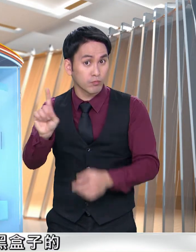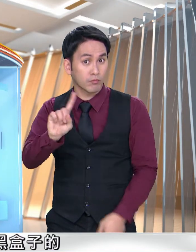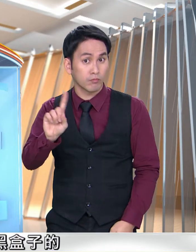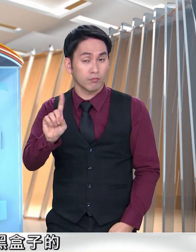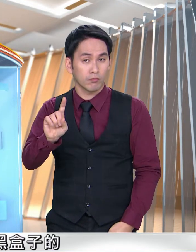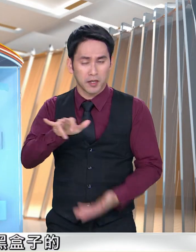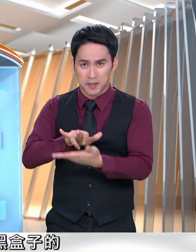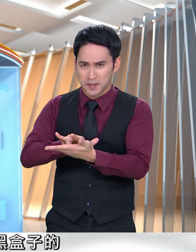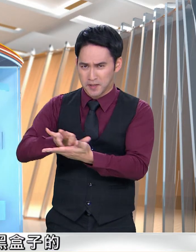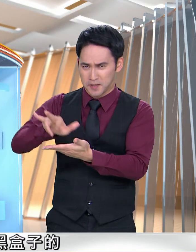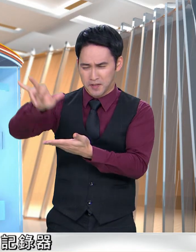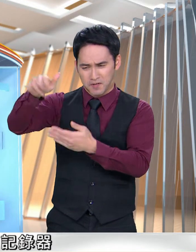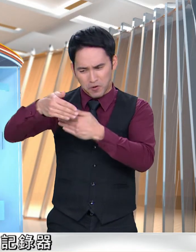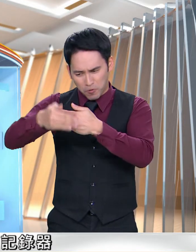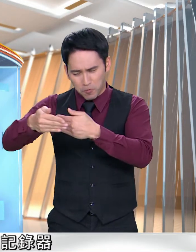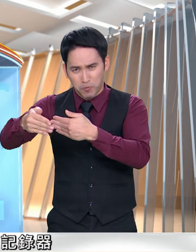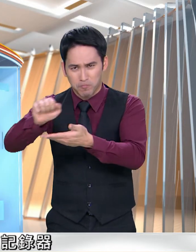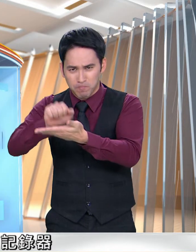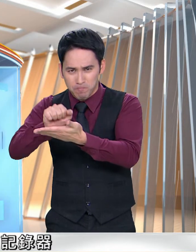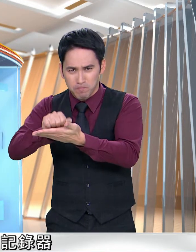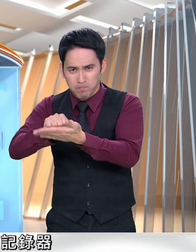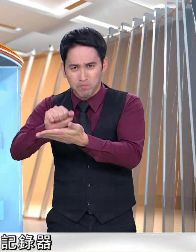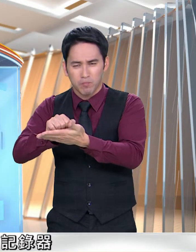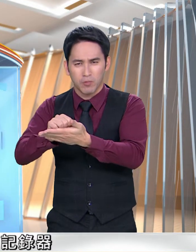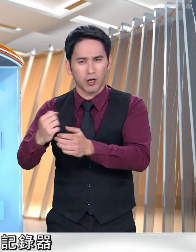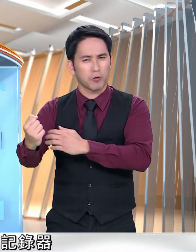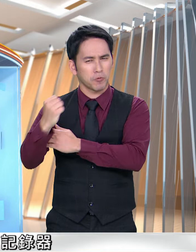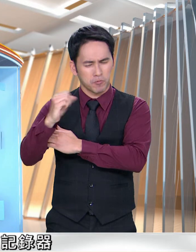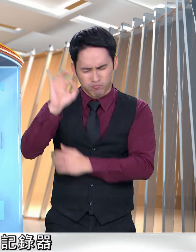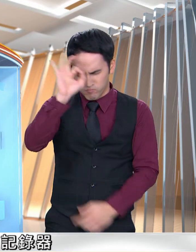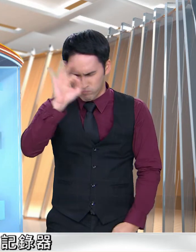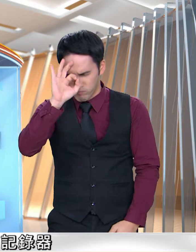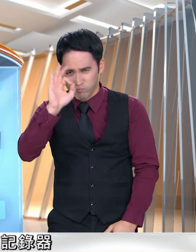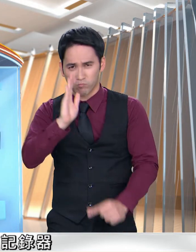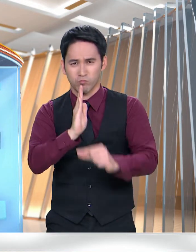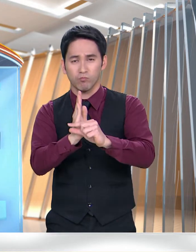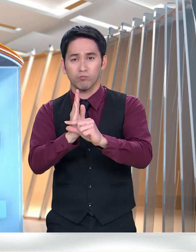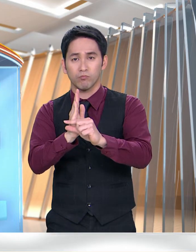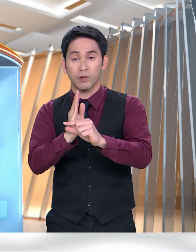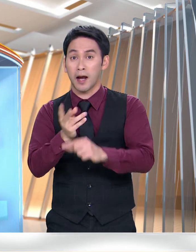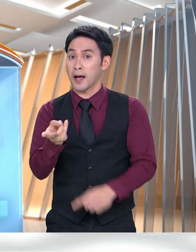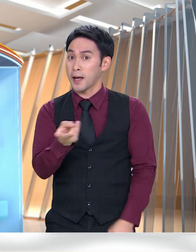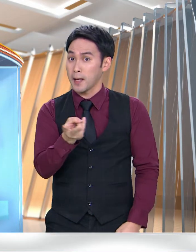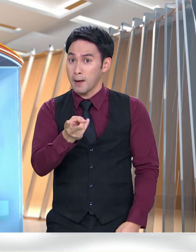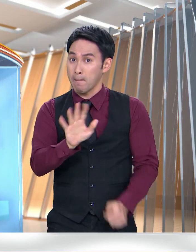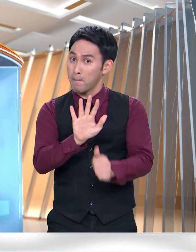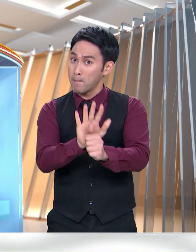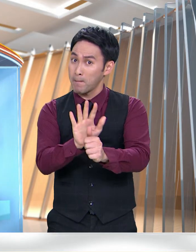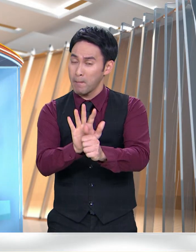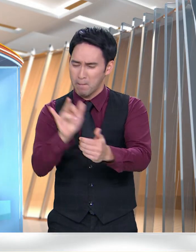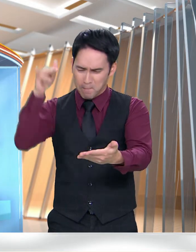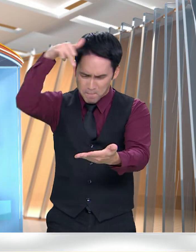黑盒子的另外一个部分，飞行数据记录器，以还原整个事件的经过。